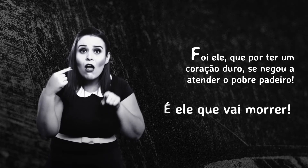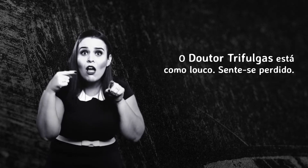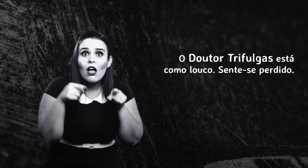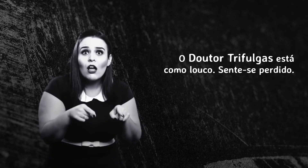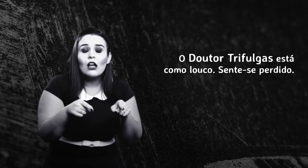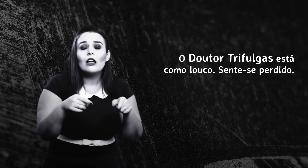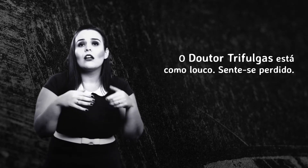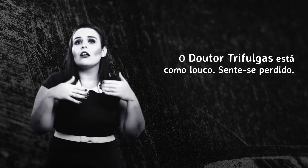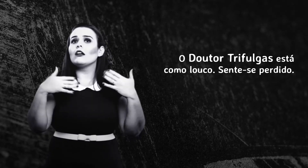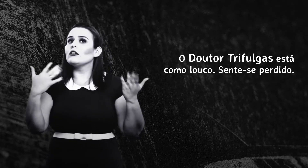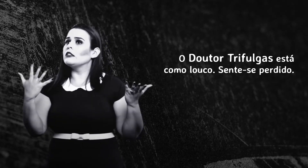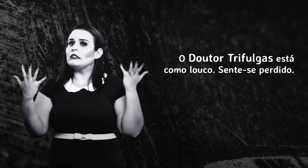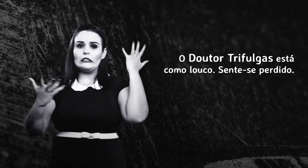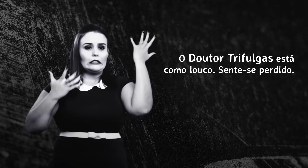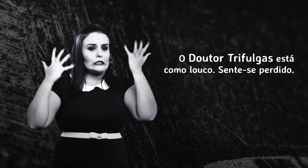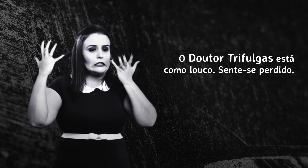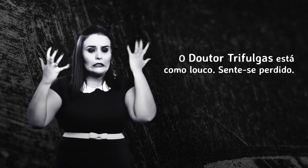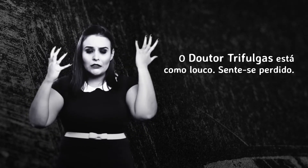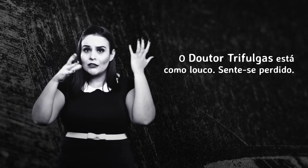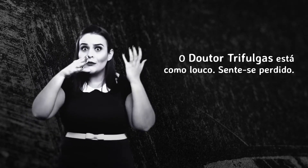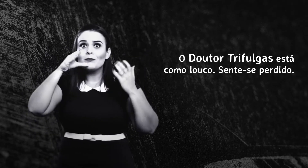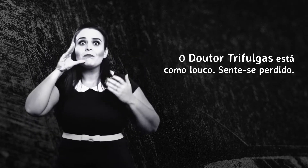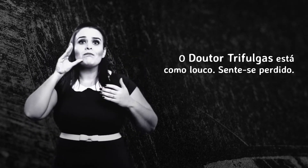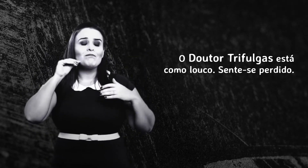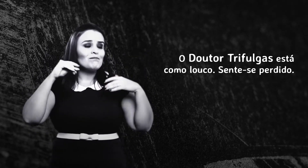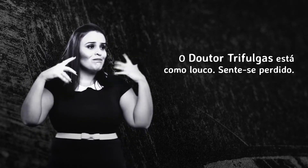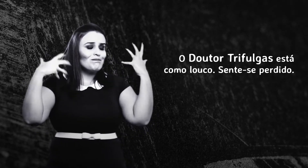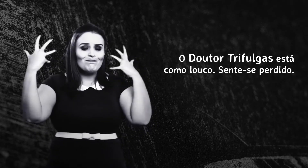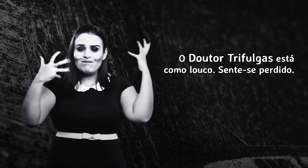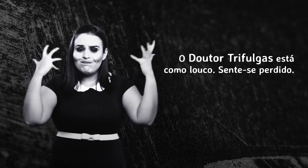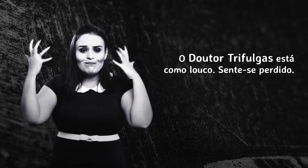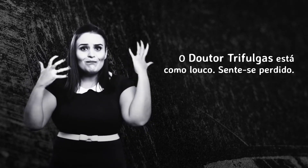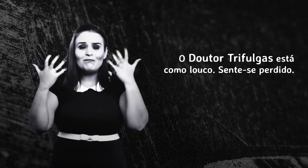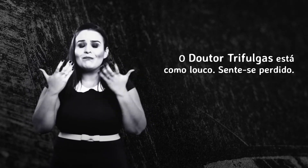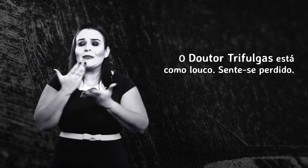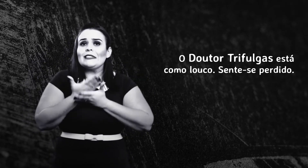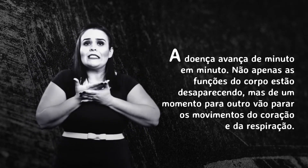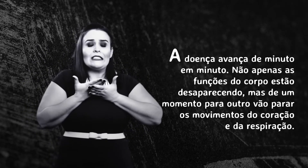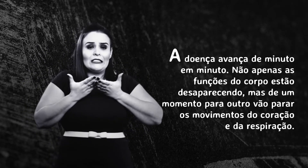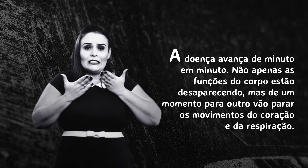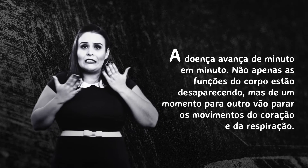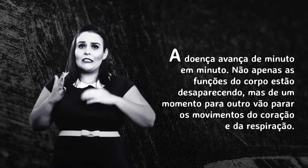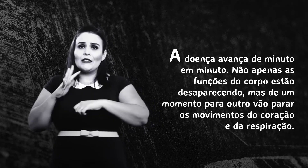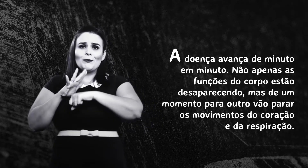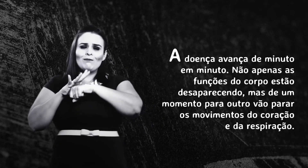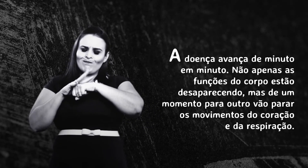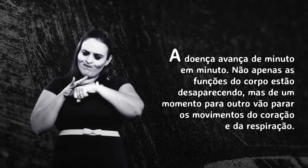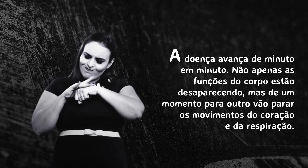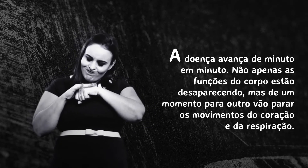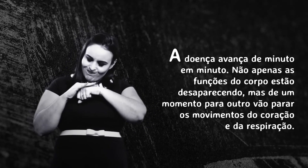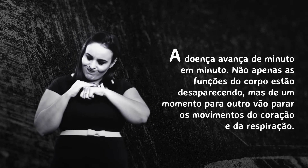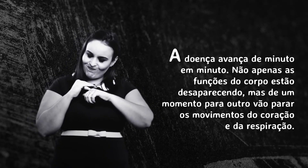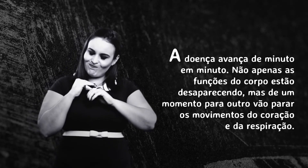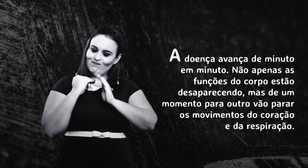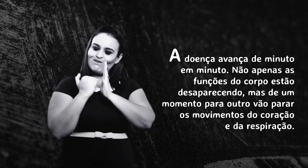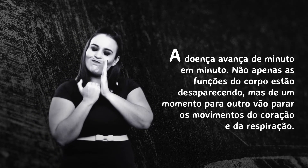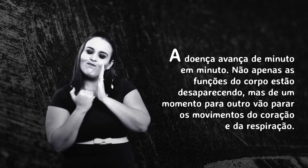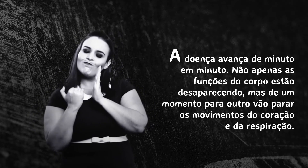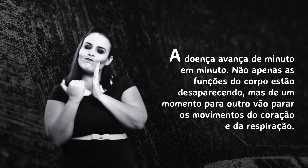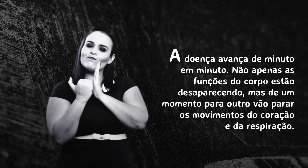O Dr. Trifugas está como louco. Sente-se perdido. A doença avança de minuto em minuto.